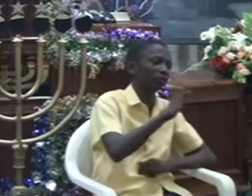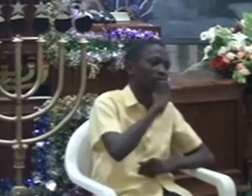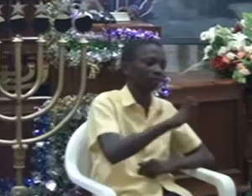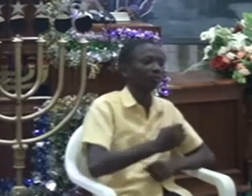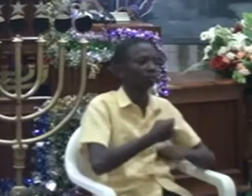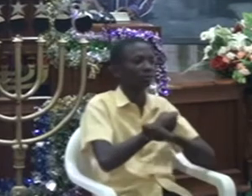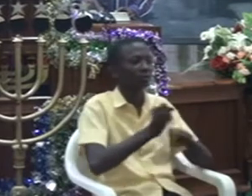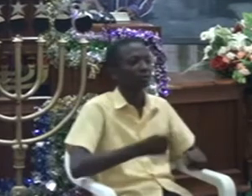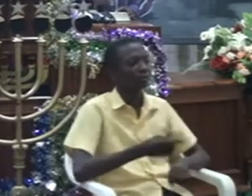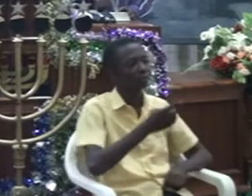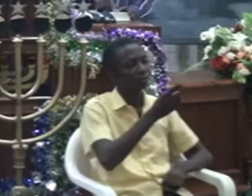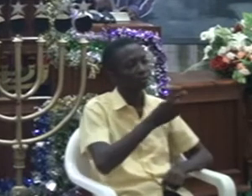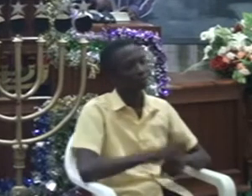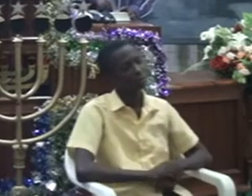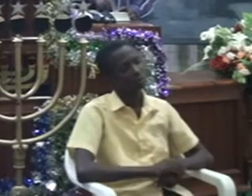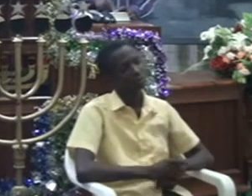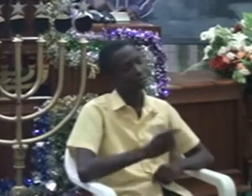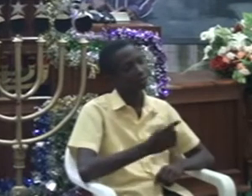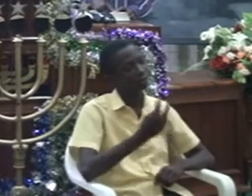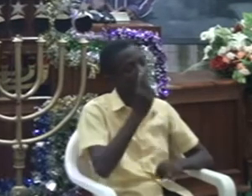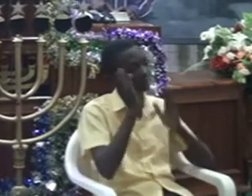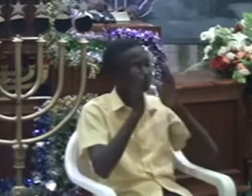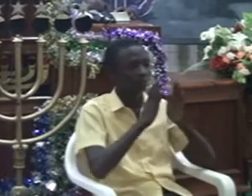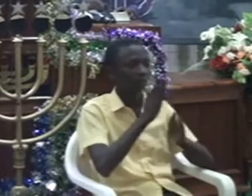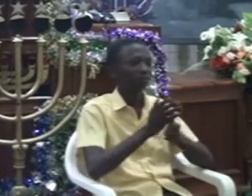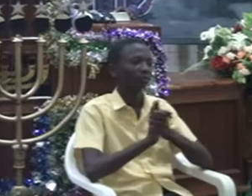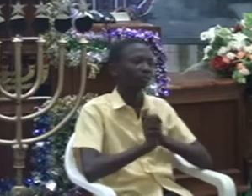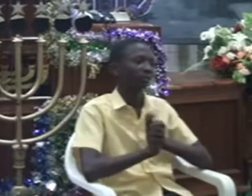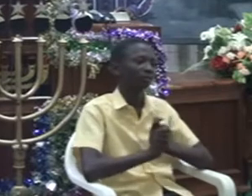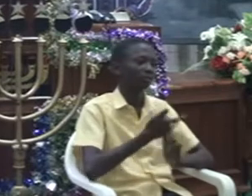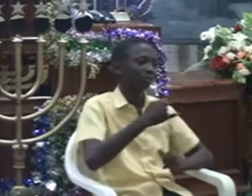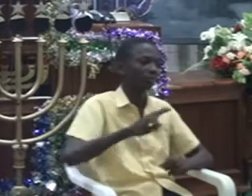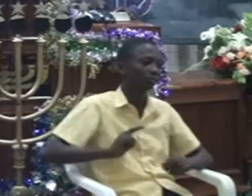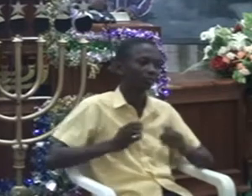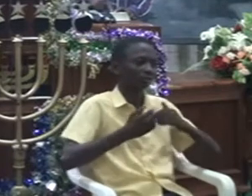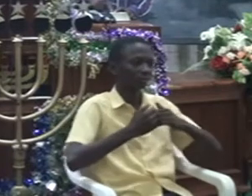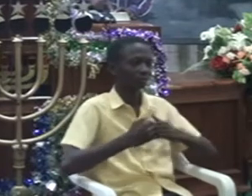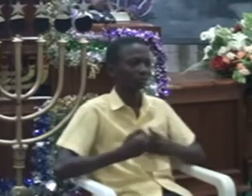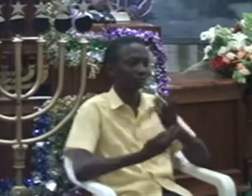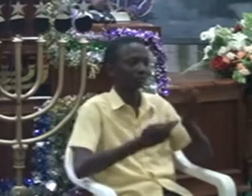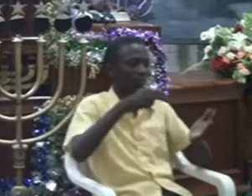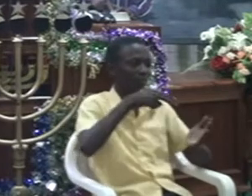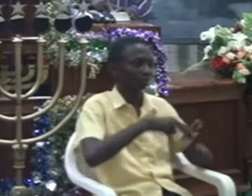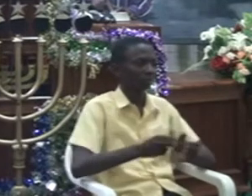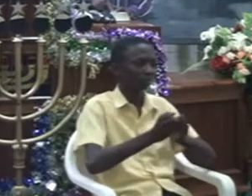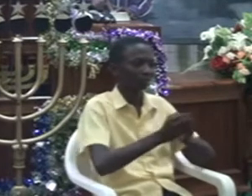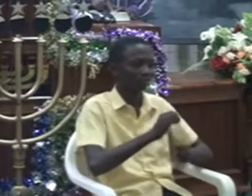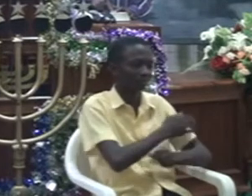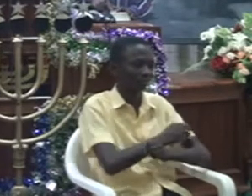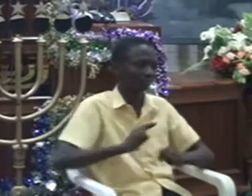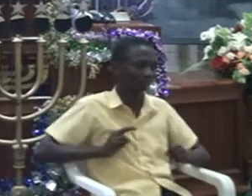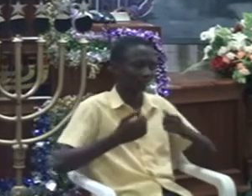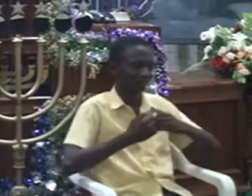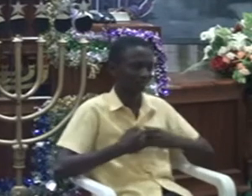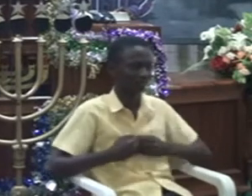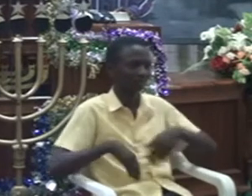Amen. Mumekombolewa kwa neema. Il nous a ressuscités ensemble et nous a fait